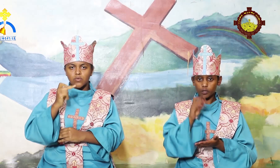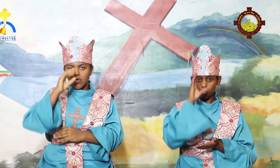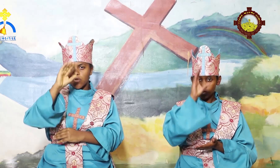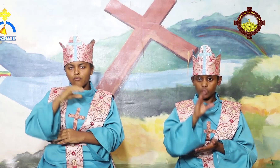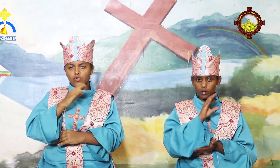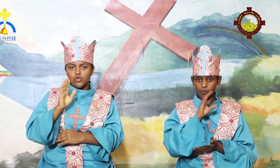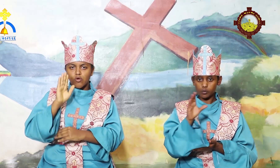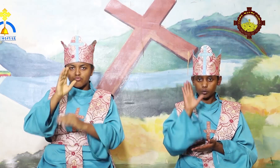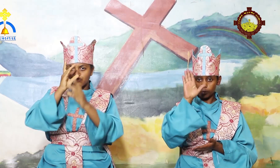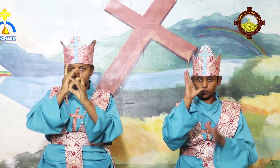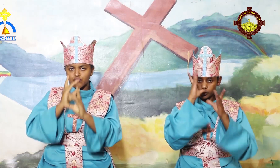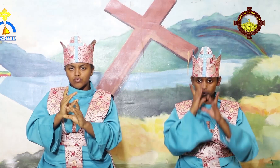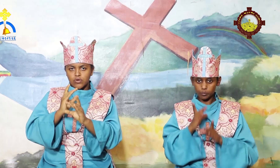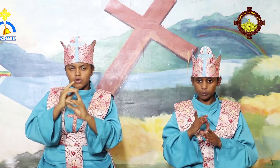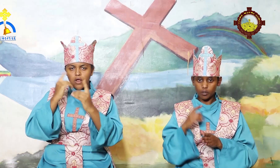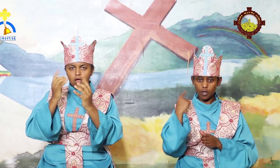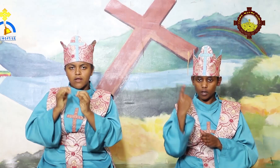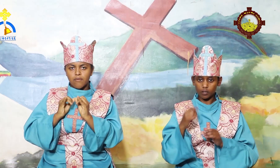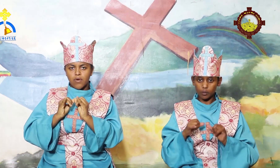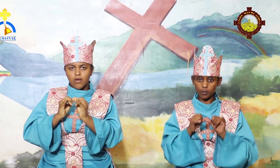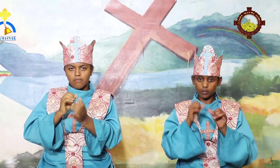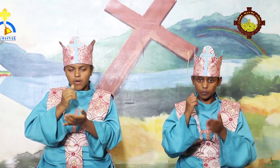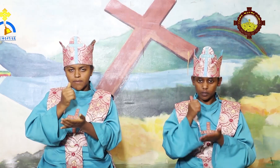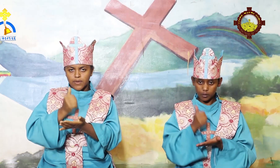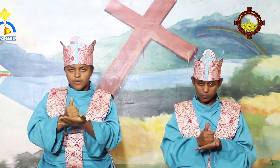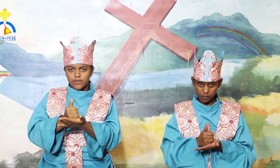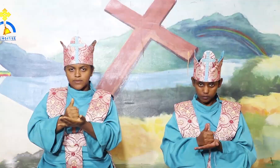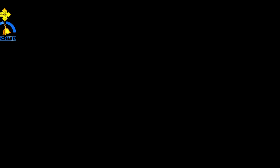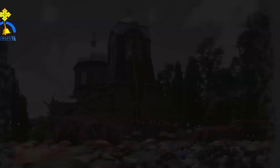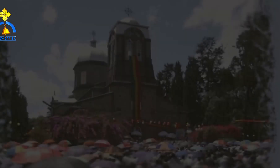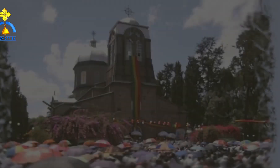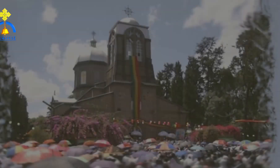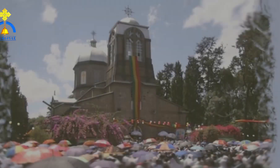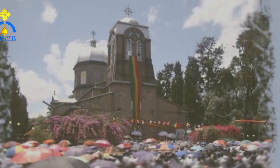ወለወላዲቱ ድንግል ወለመስቀሉ ክቡር ለዓለመ ዓለም አሜን።